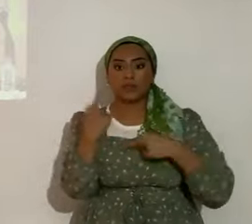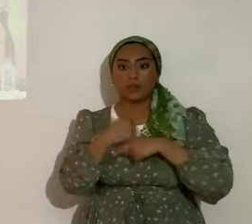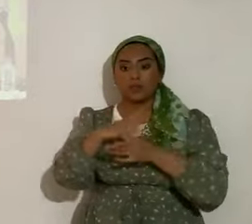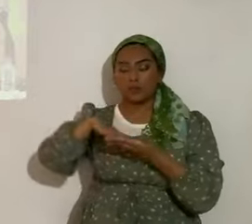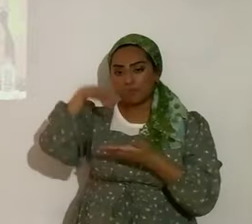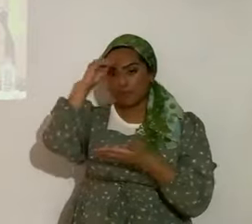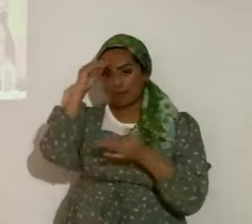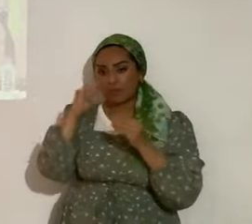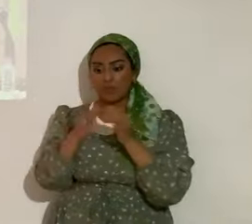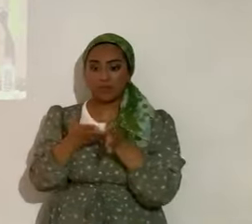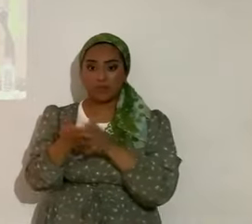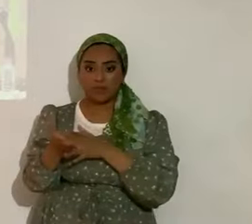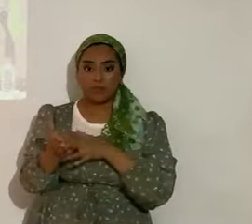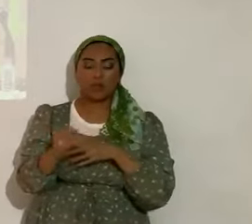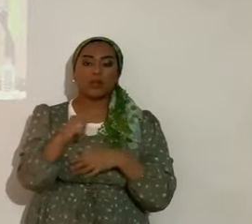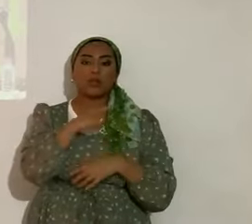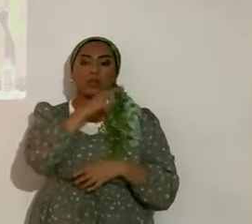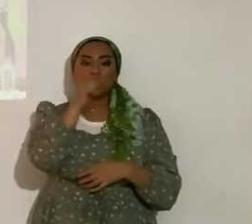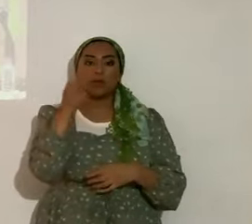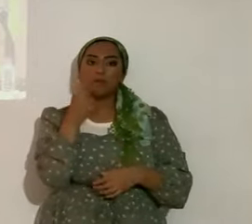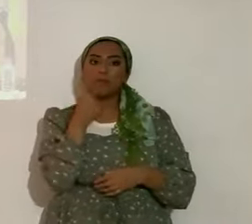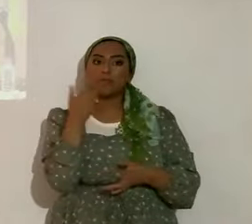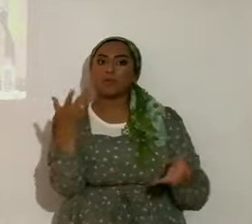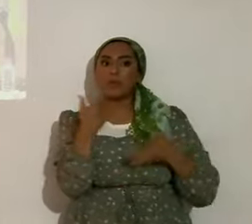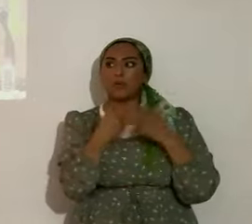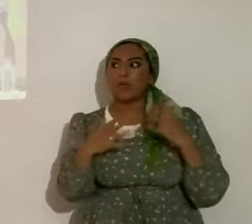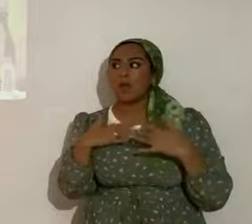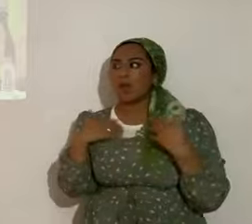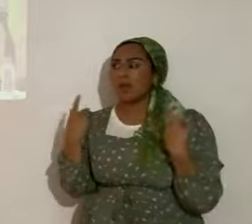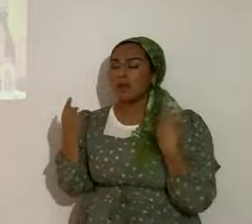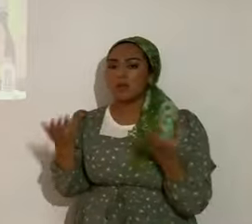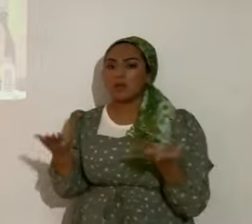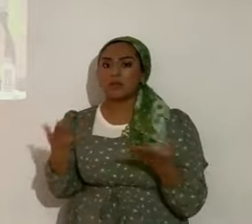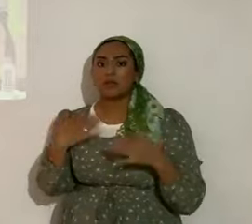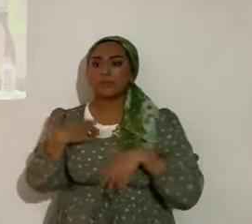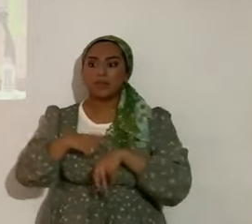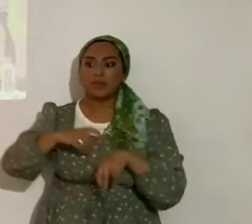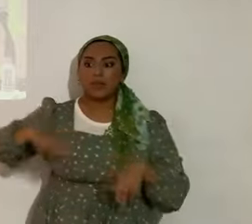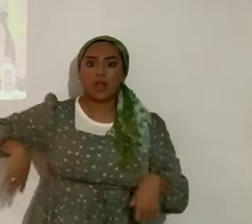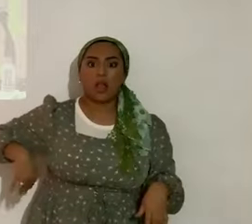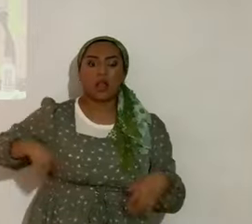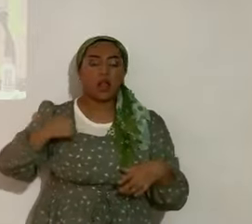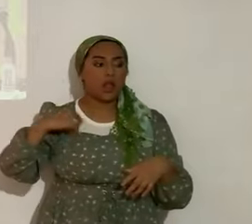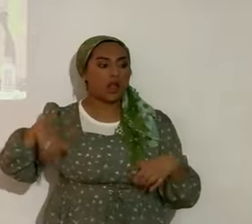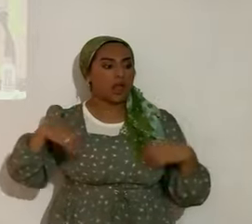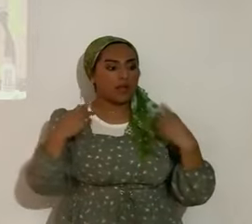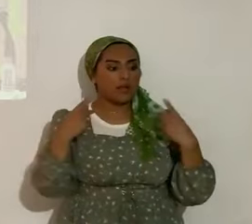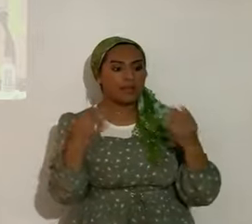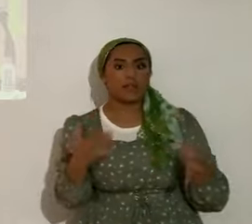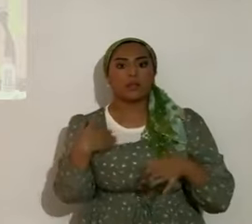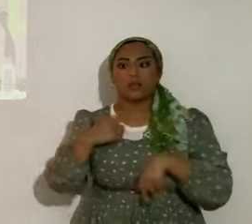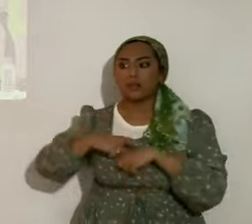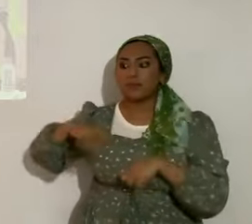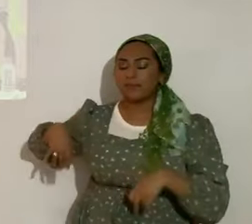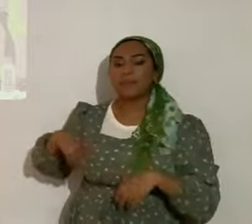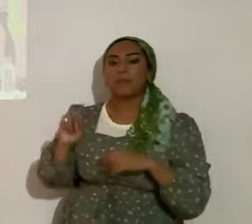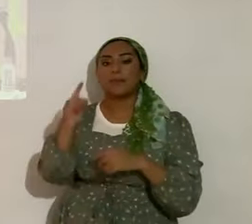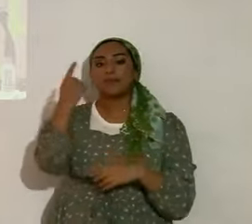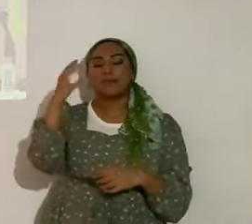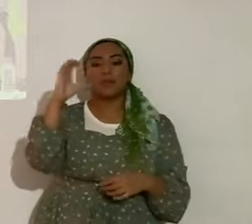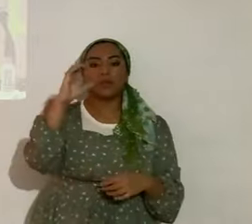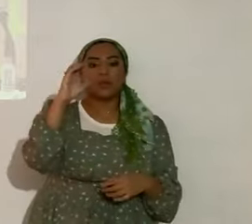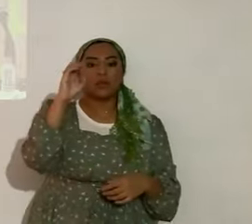profundas. Y entonces tú vas a decir, ¿pero qué he estado haciendo? ¿He estado retardando esto? ¿Me estoy tardando en esto? 1